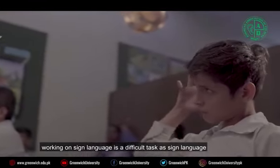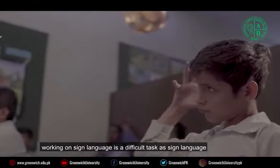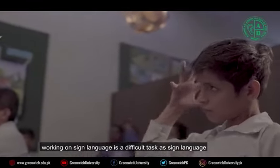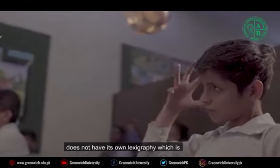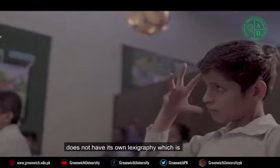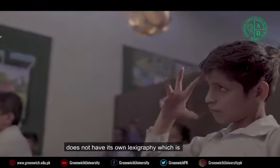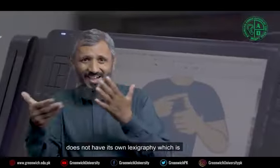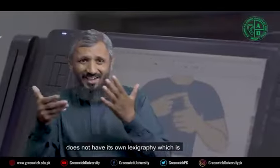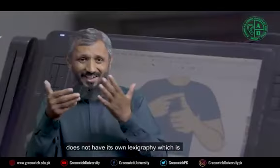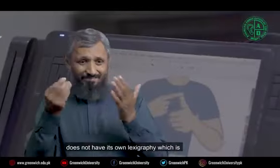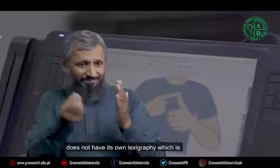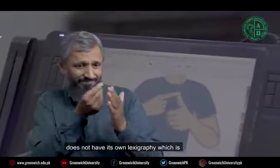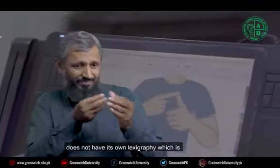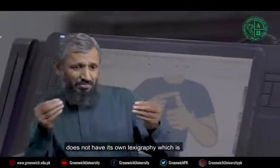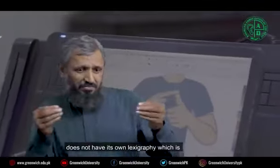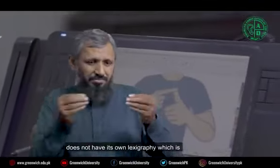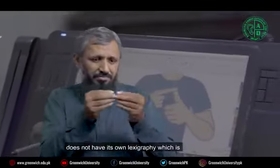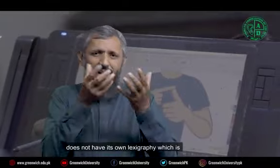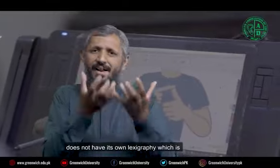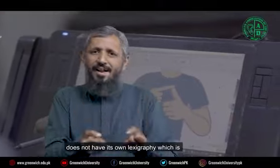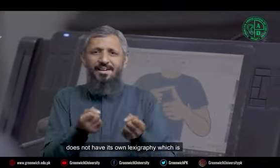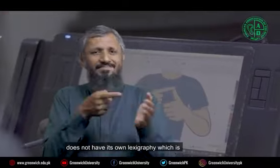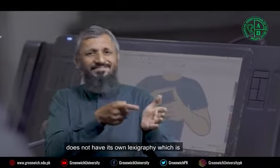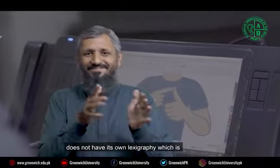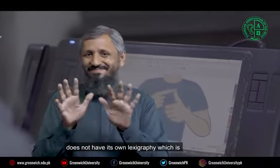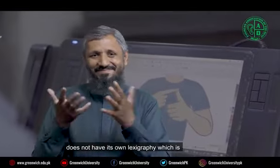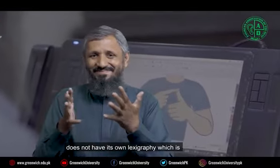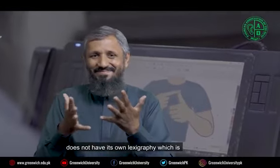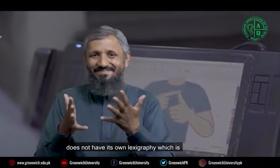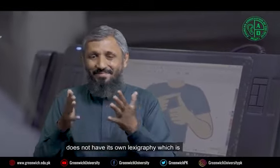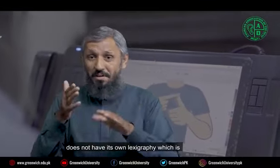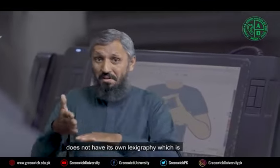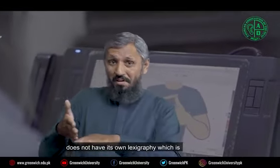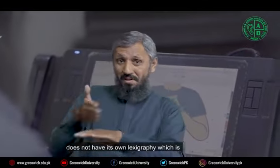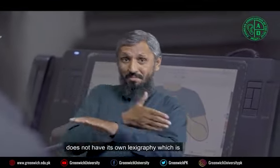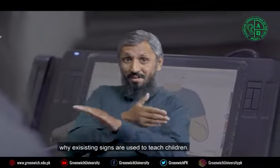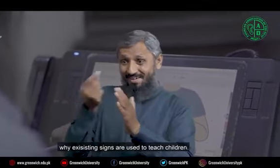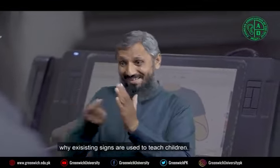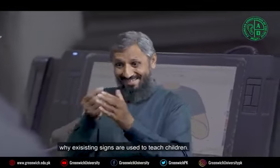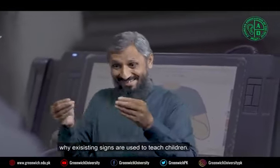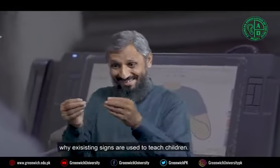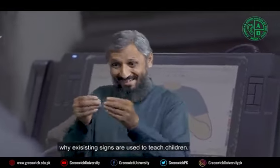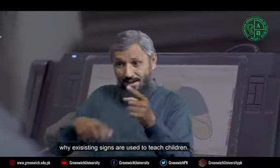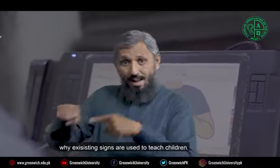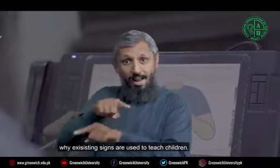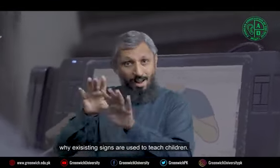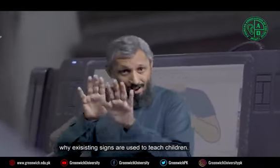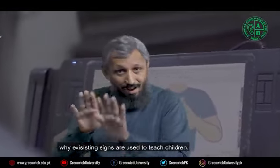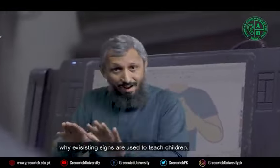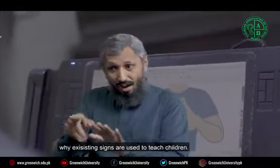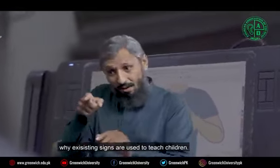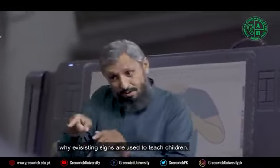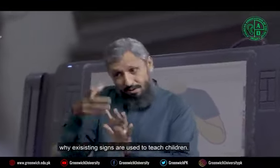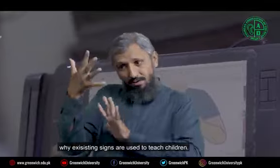है, क्योंकि इशारों की ना तो कोई अपनी ज़बान और ना कोई रस्मुल ख़त होता है। इसलिए पहले से मौजूद रस्मुल ख़त के